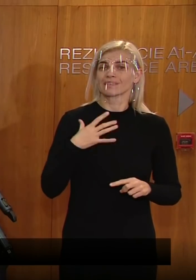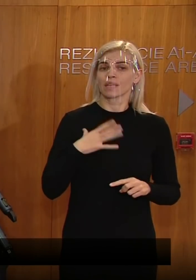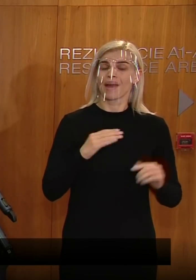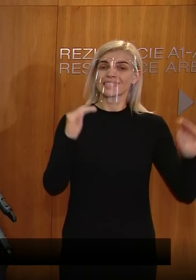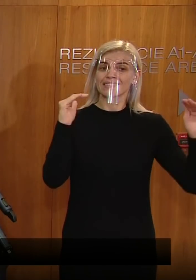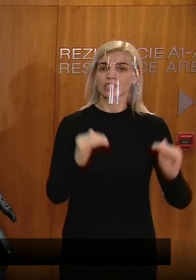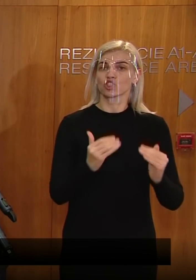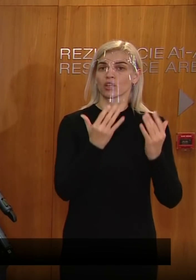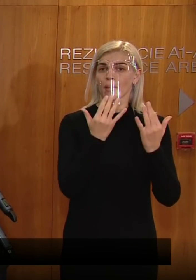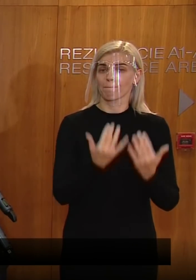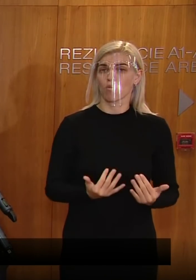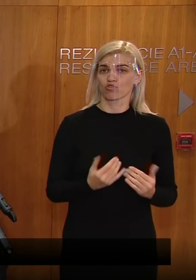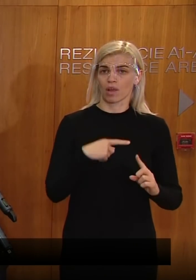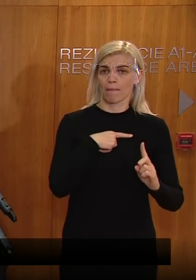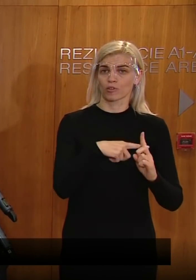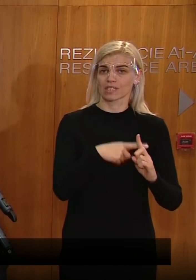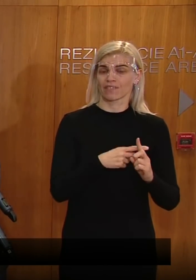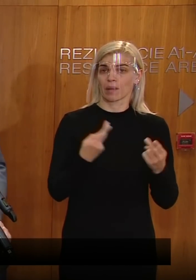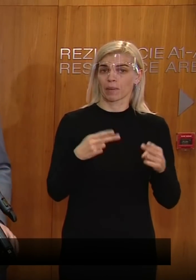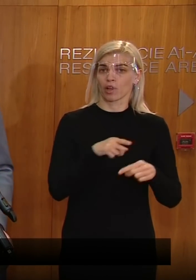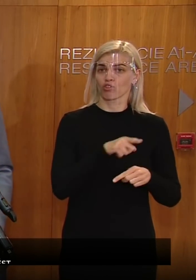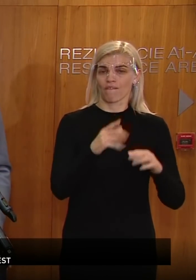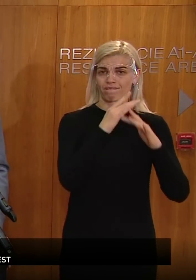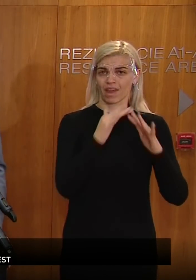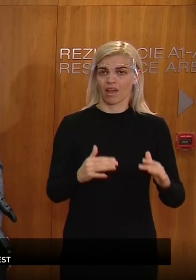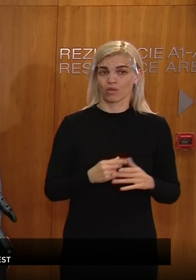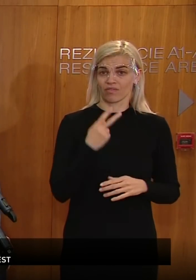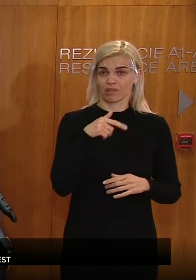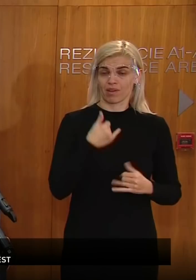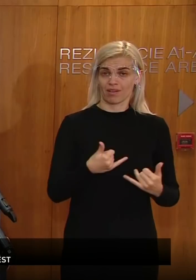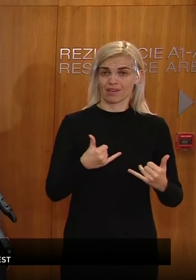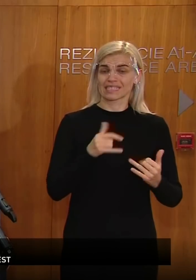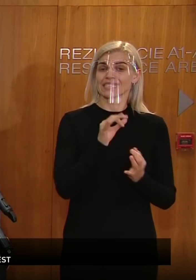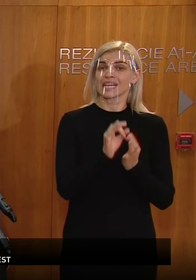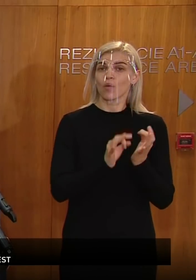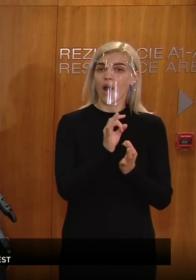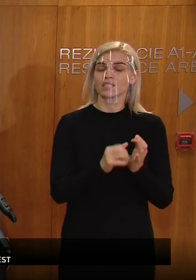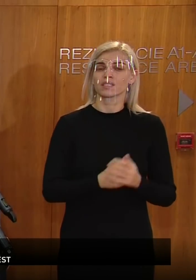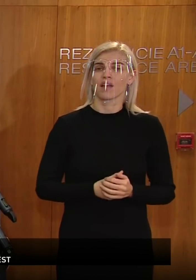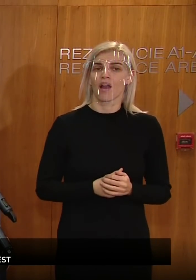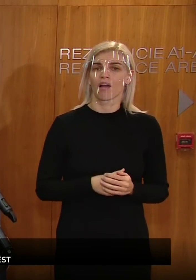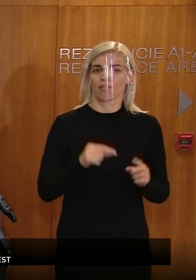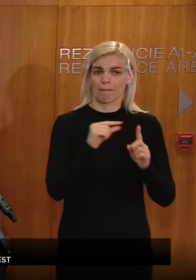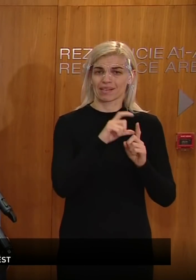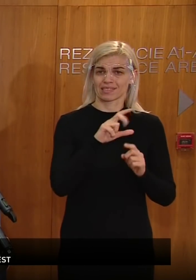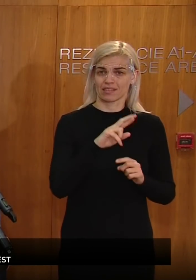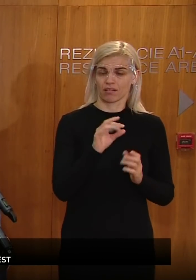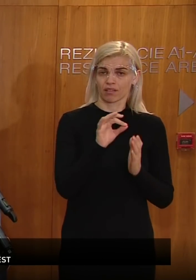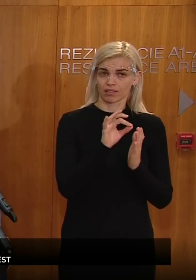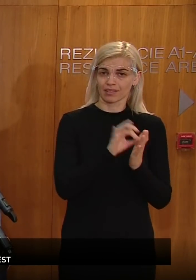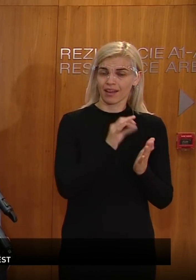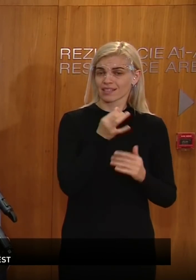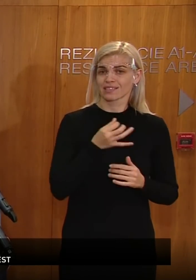egy újabb országos tesztelést, de ehhez természetesen rendelkeznünk kell az alapvető forrásokkal, vagyis a tesztekkel és